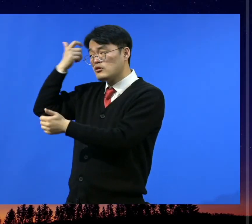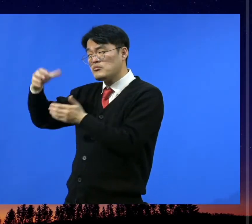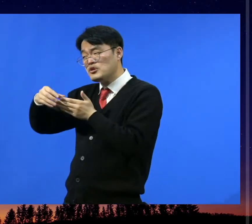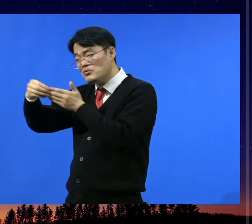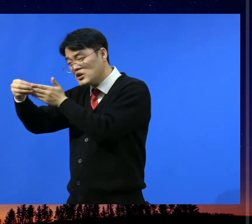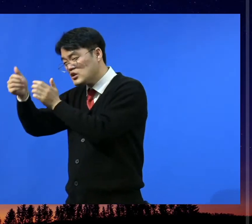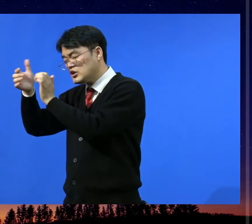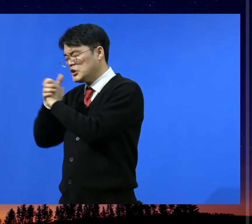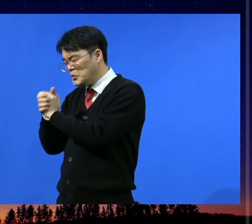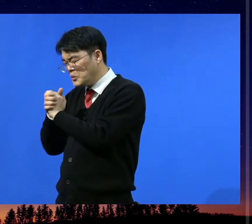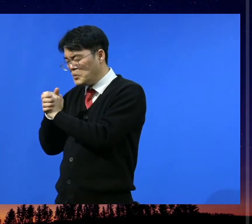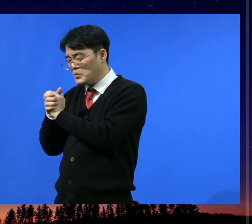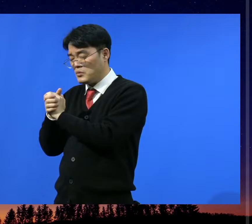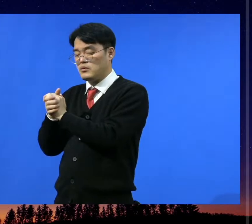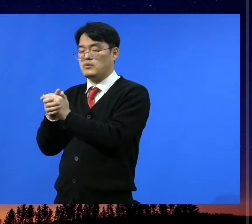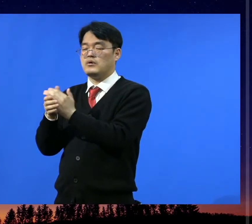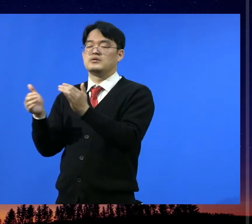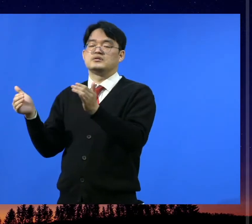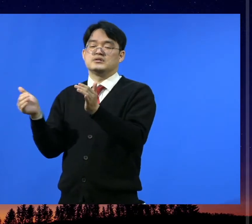거예요.